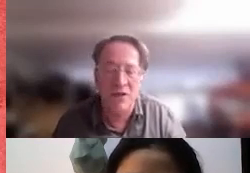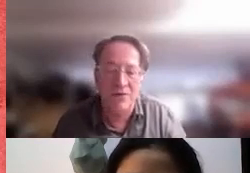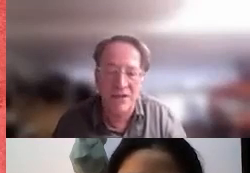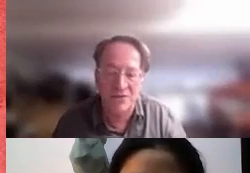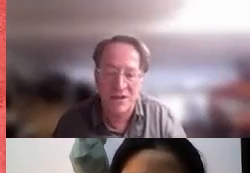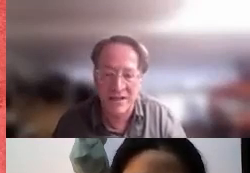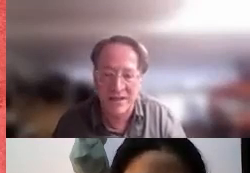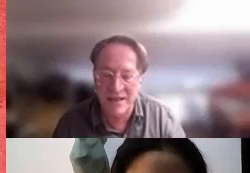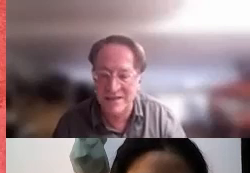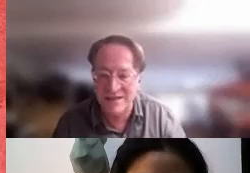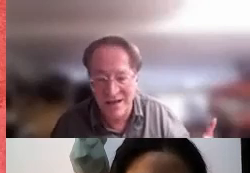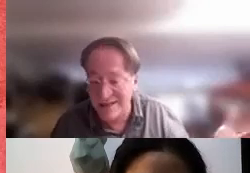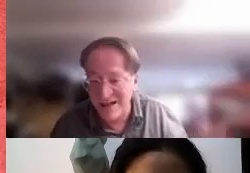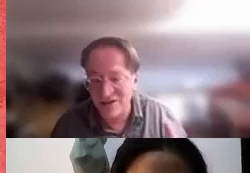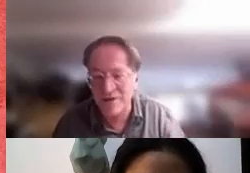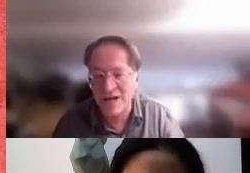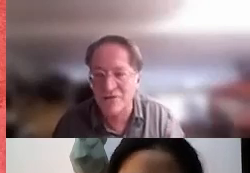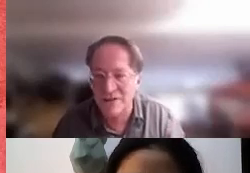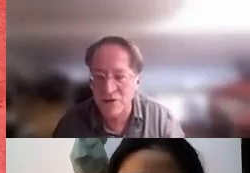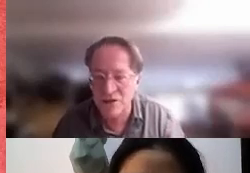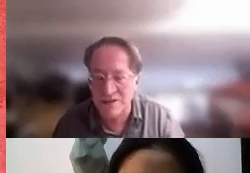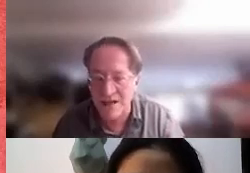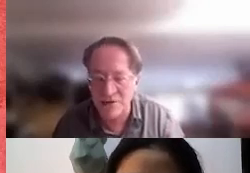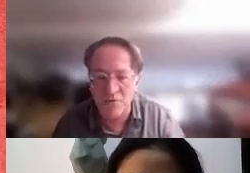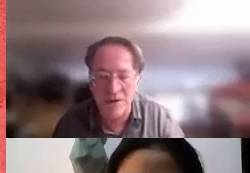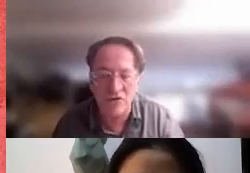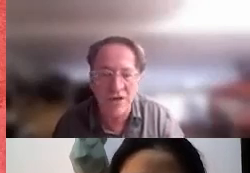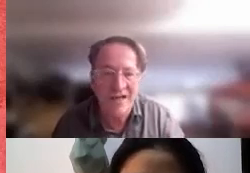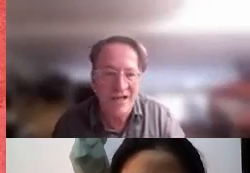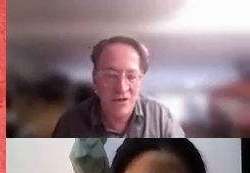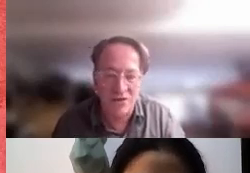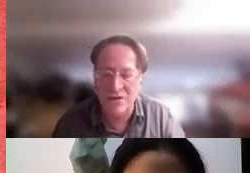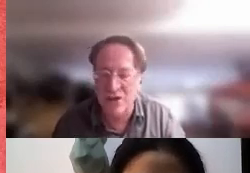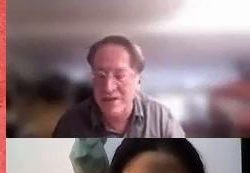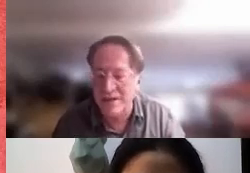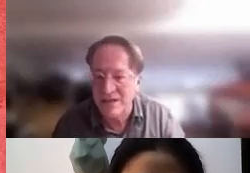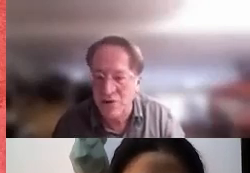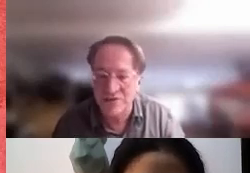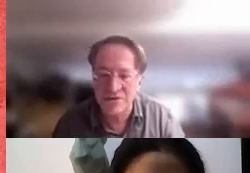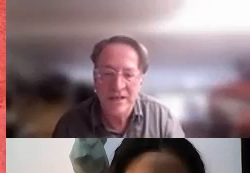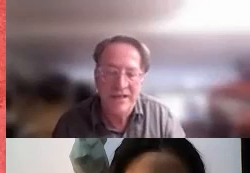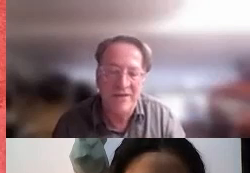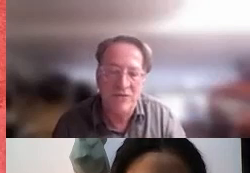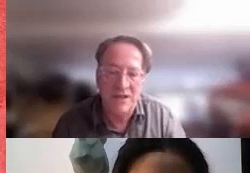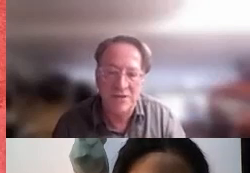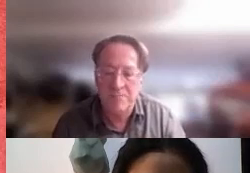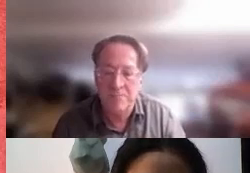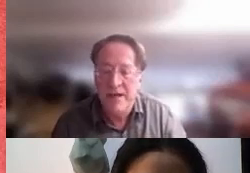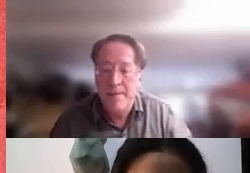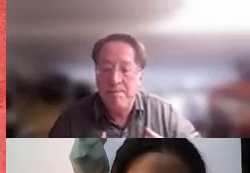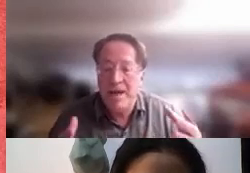en 1966. Este año para nosotros es muy especial porque cumplimos nuestros 55 años de